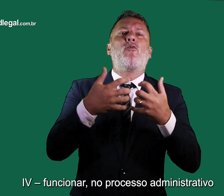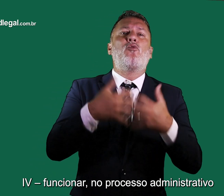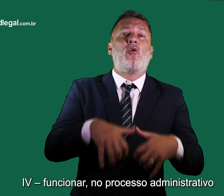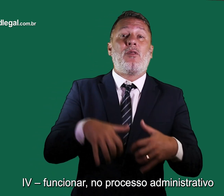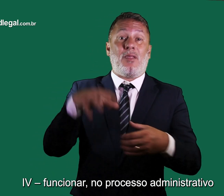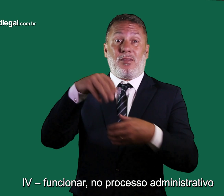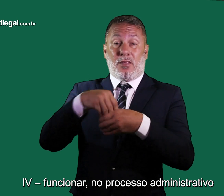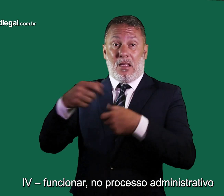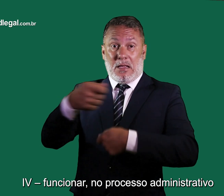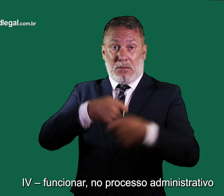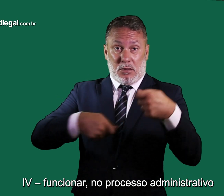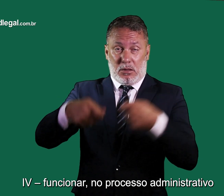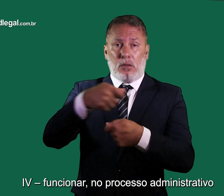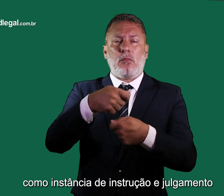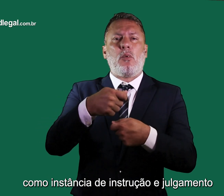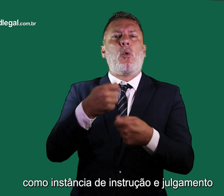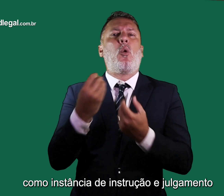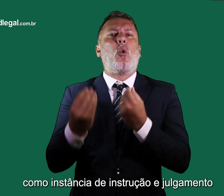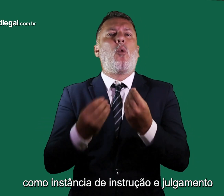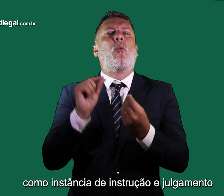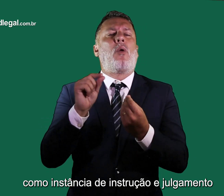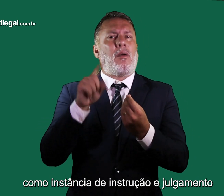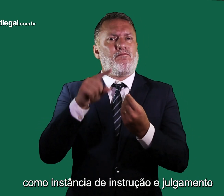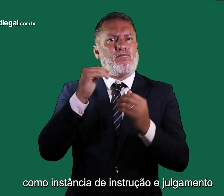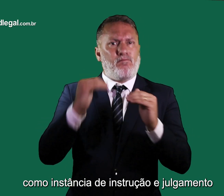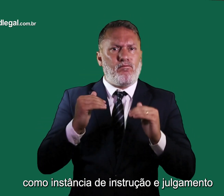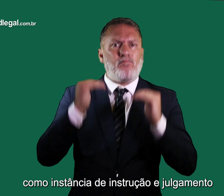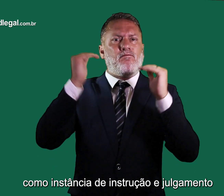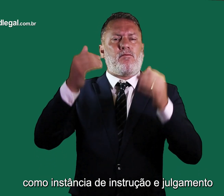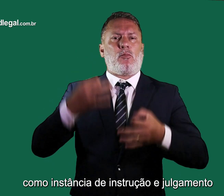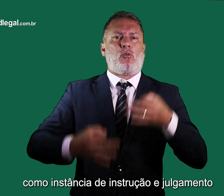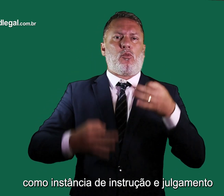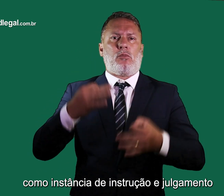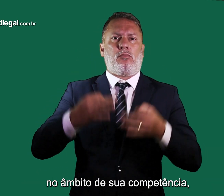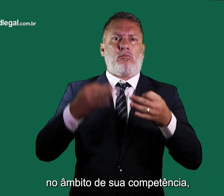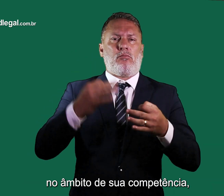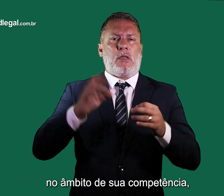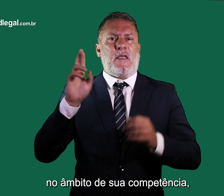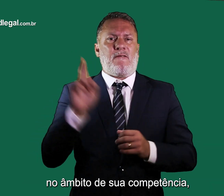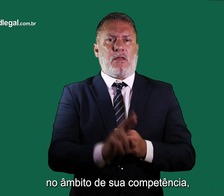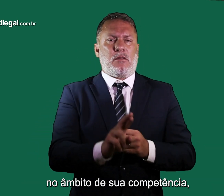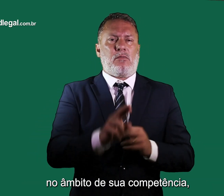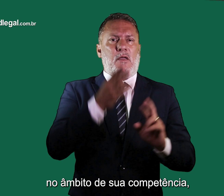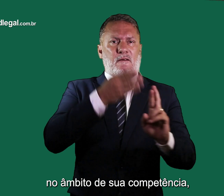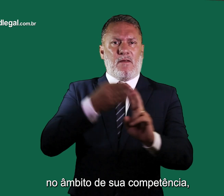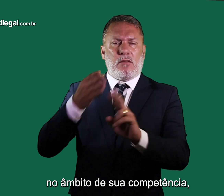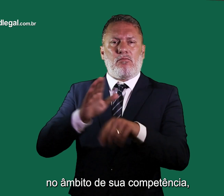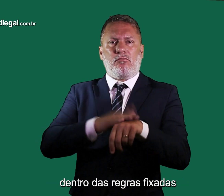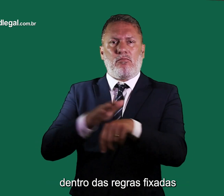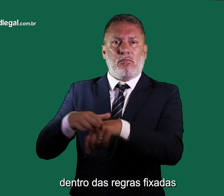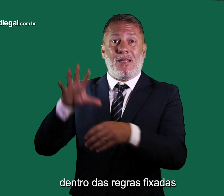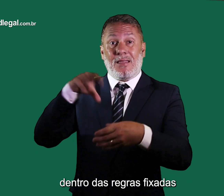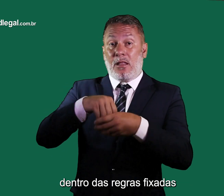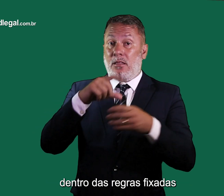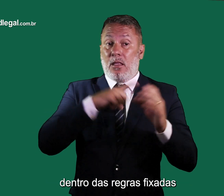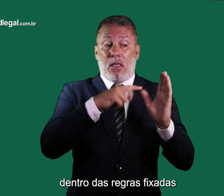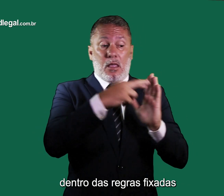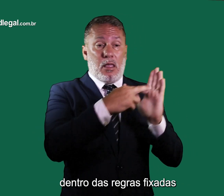processo administrativo como instância de instrução e julgamento, no âmbito de sua competência, dentro das regras fixadas